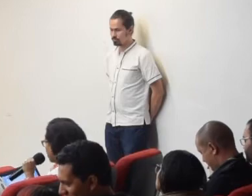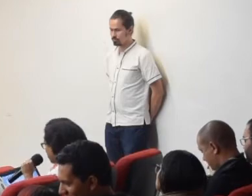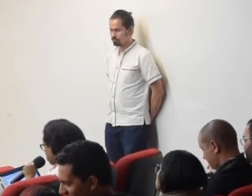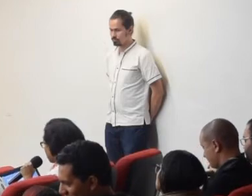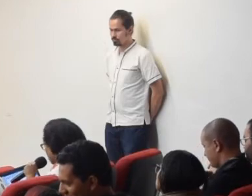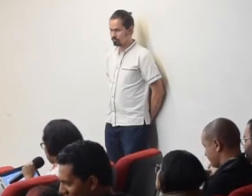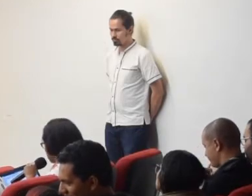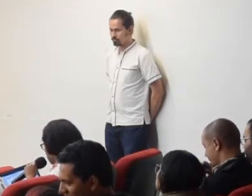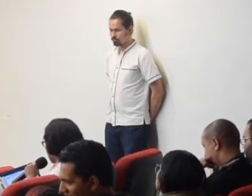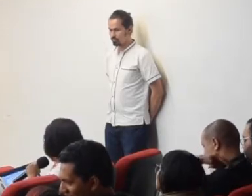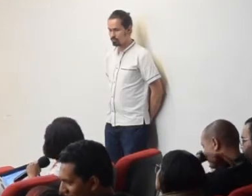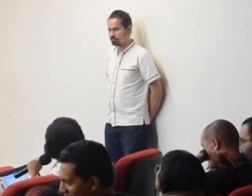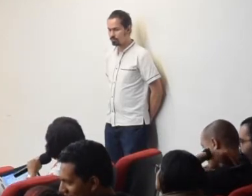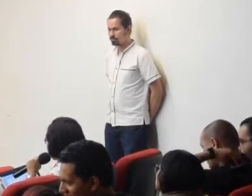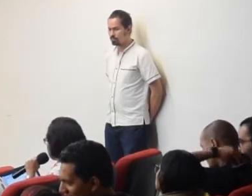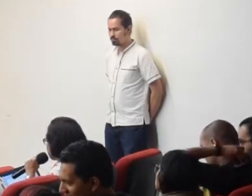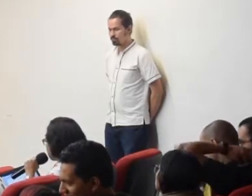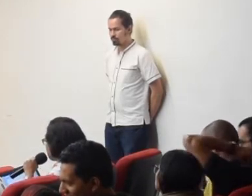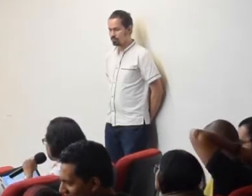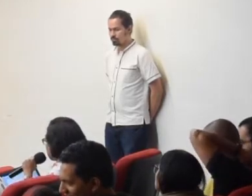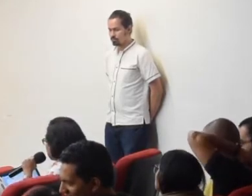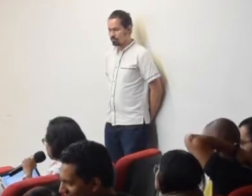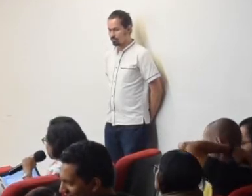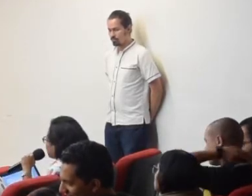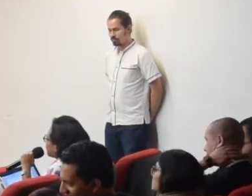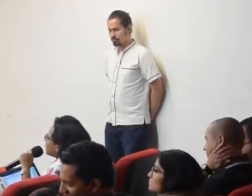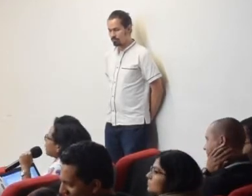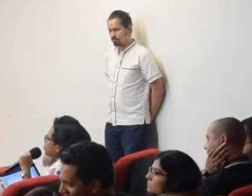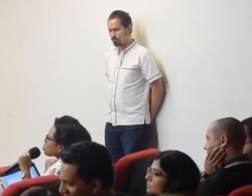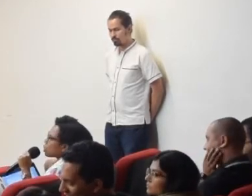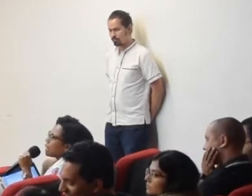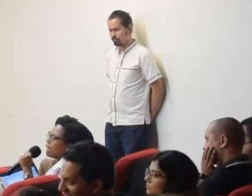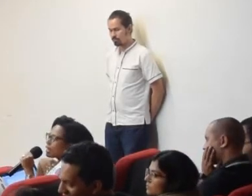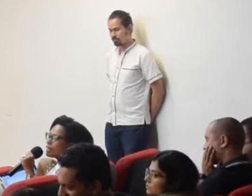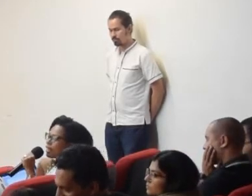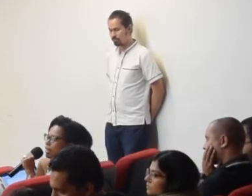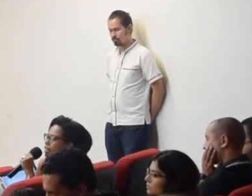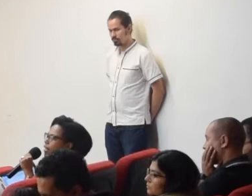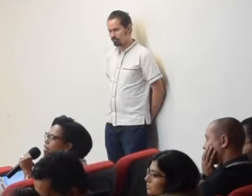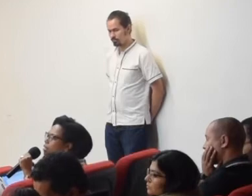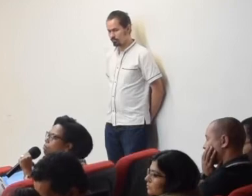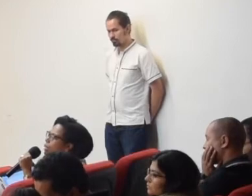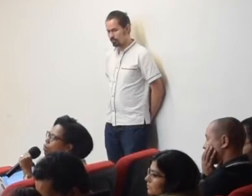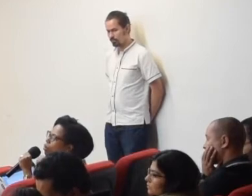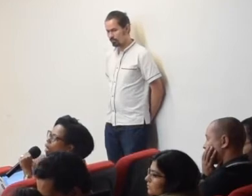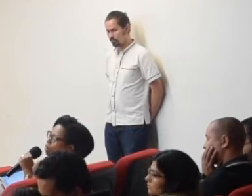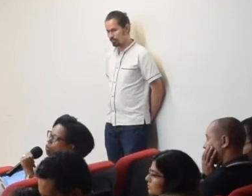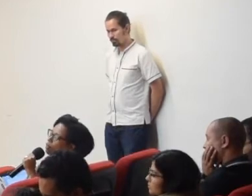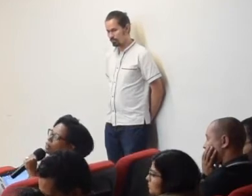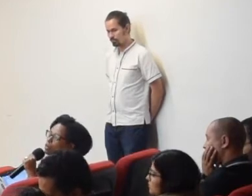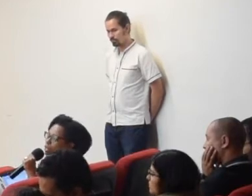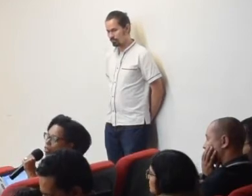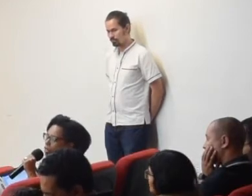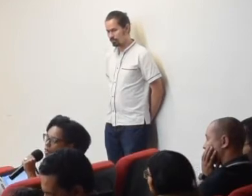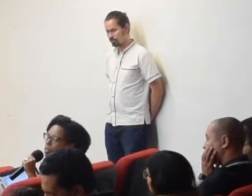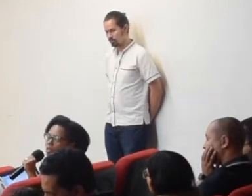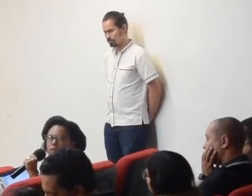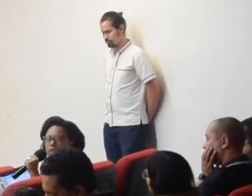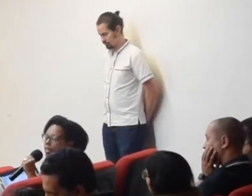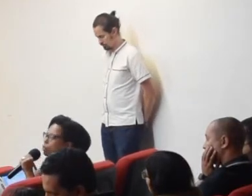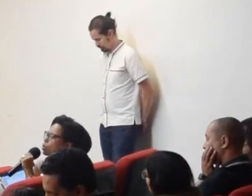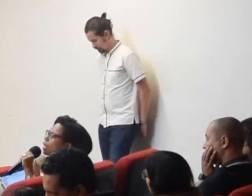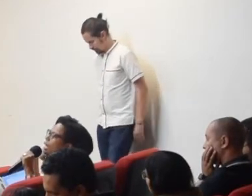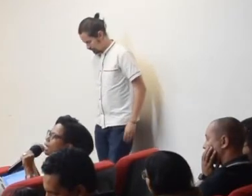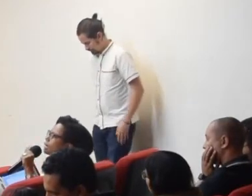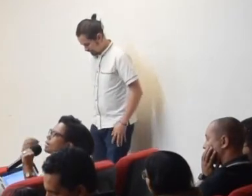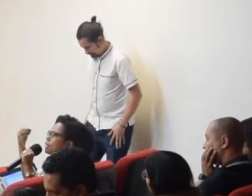derivado de, no sé, eso habría que aclarar. Y yo sugeriría que sí arriesgarse, pero algo que venimos haciendo en el semillero